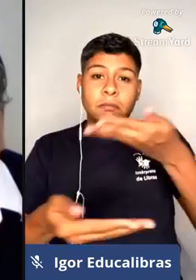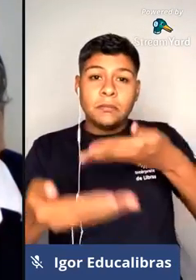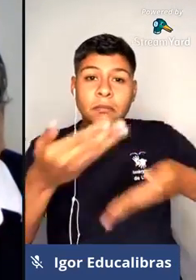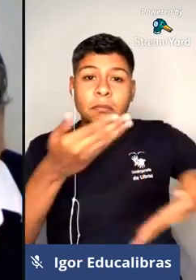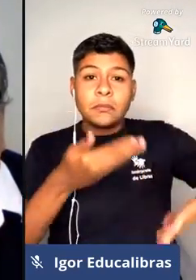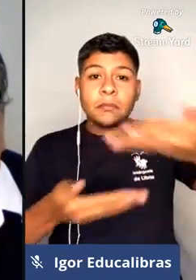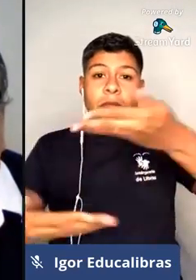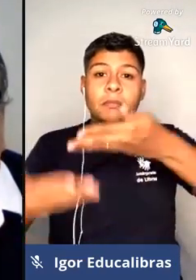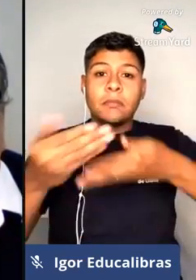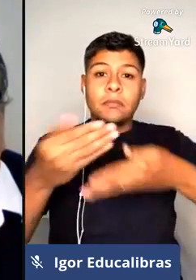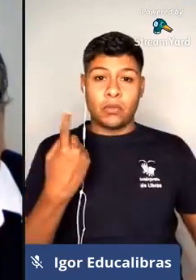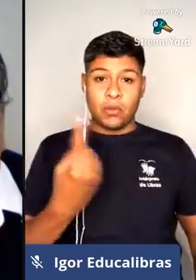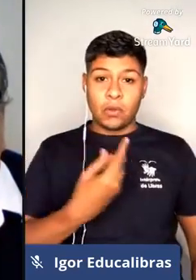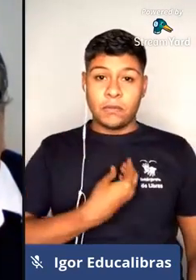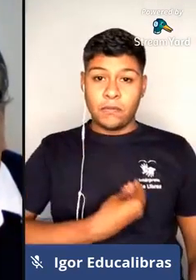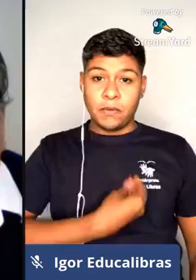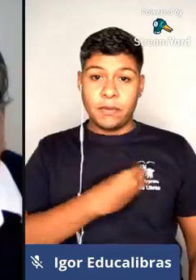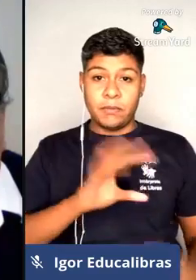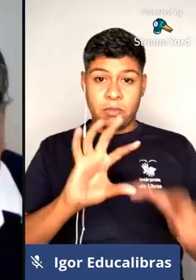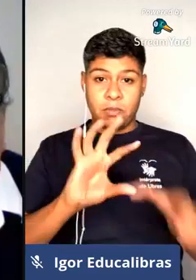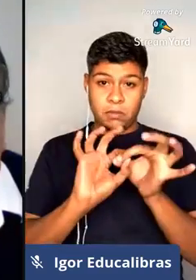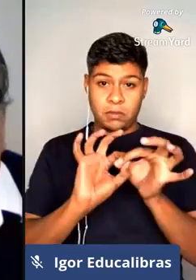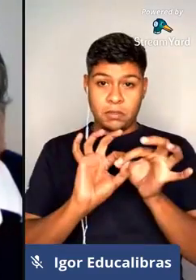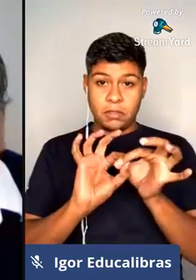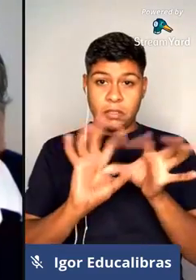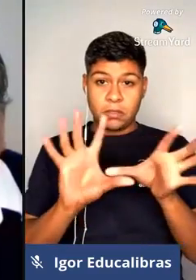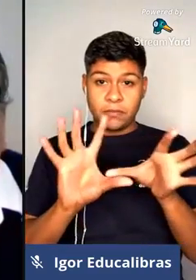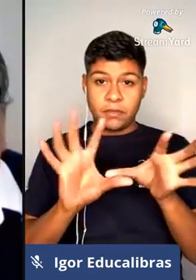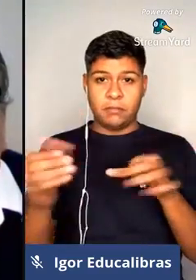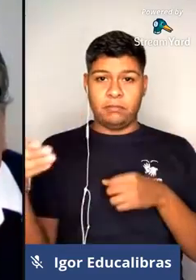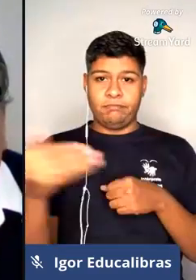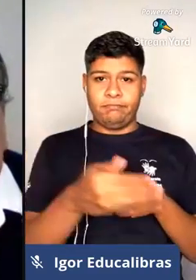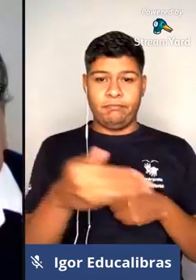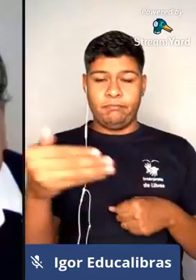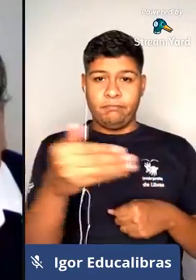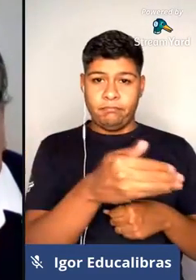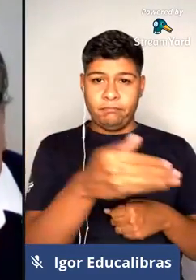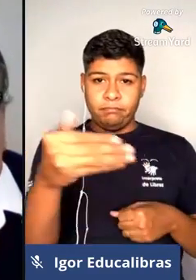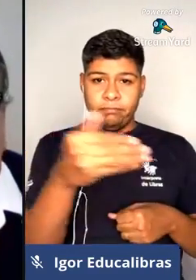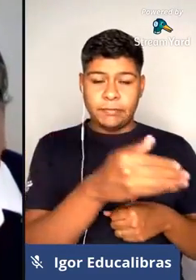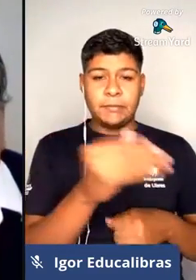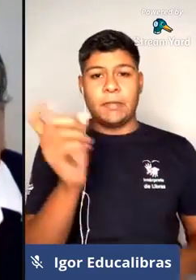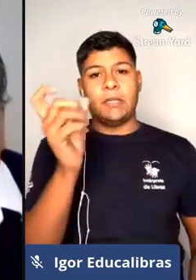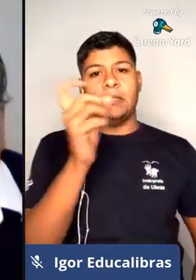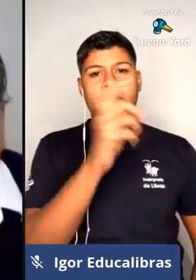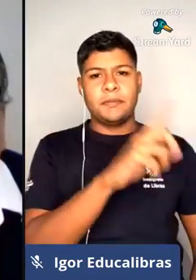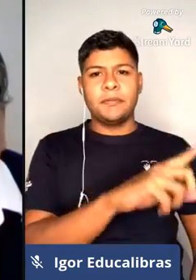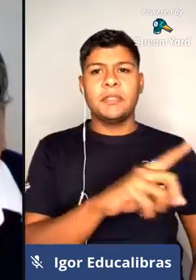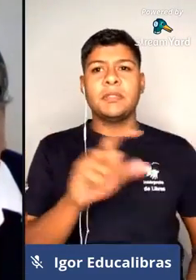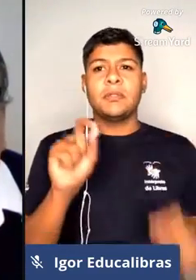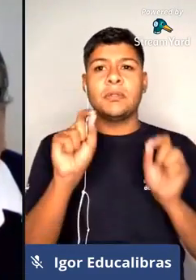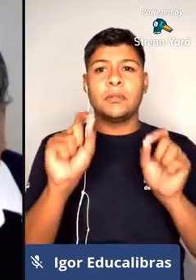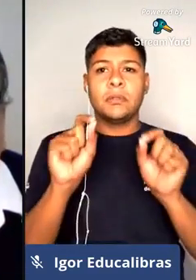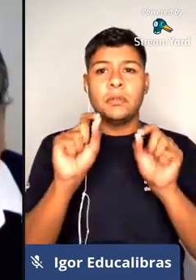democraticamente, nós vivemos em democracia participativa, é muito difícil que o ente